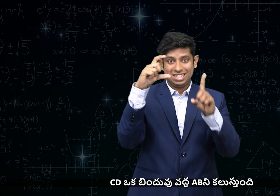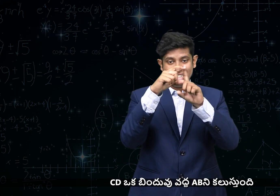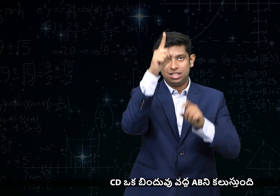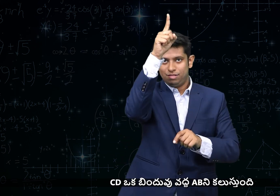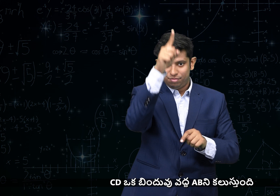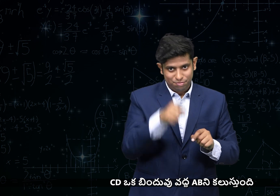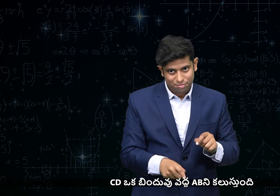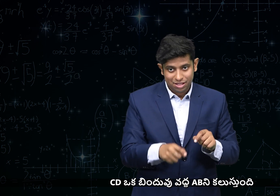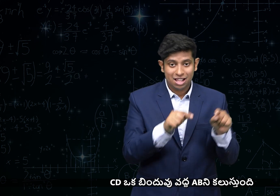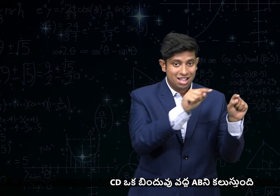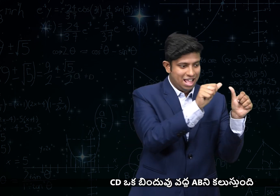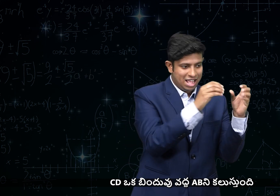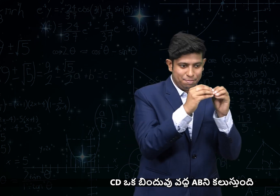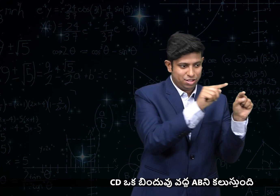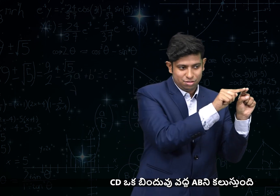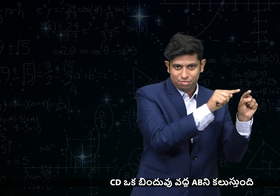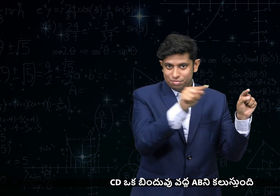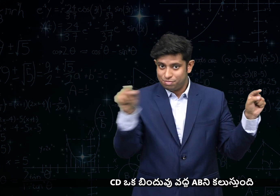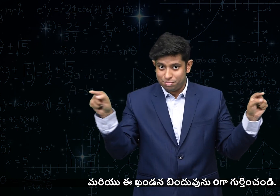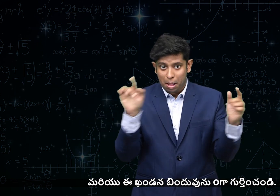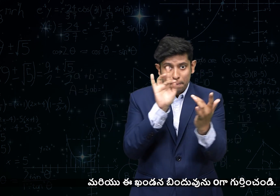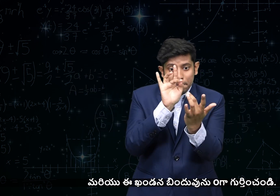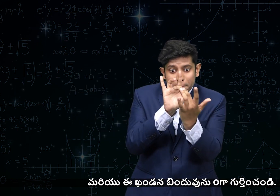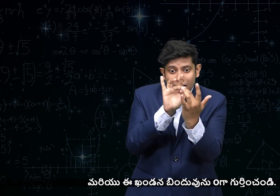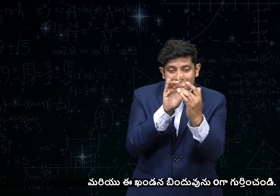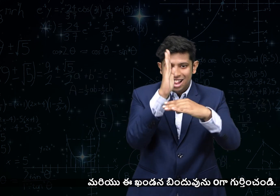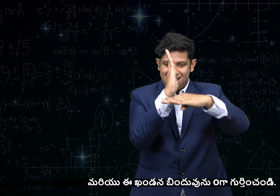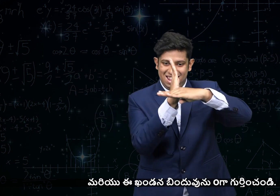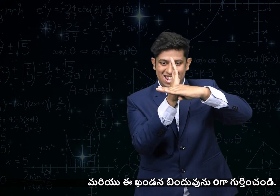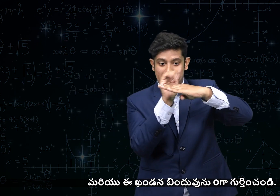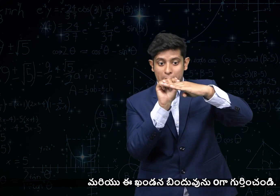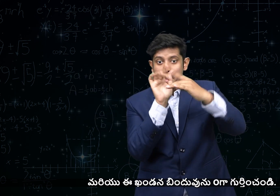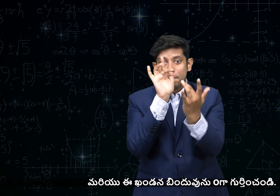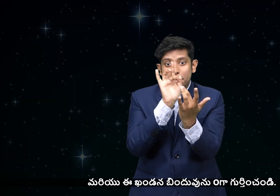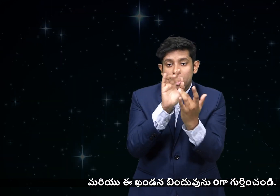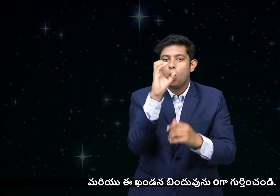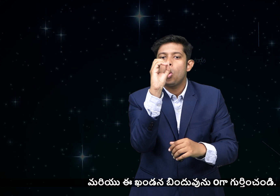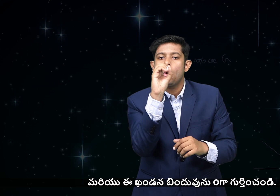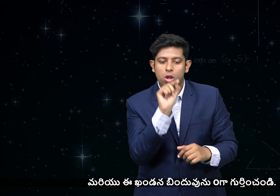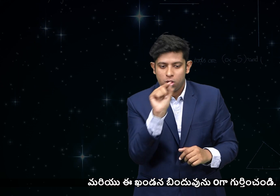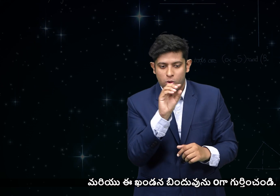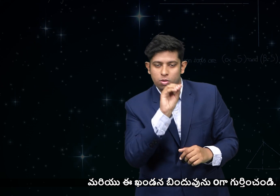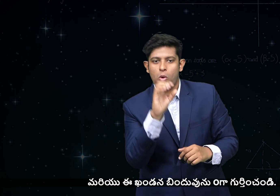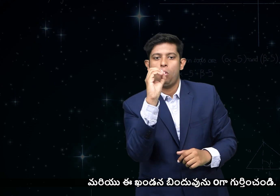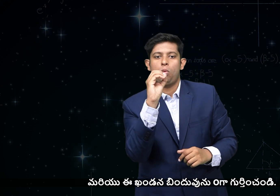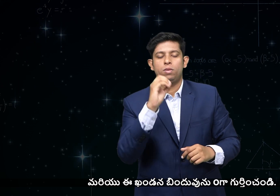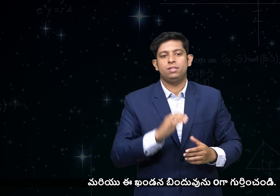సిడి ఒక బిందువు వద్ద ఏబిని కలుస్తుంది మరియు ఈ ఖండన బిందువును ఓగా గుర్తించండి.